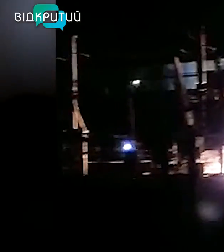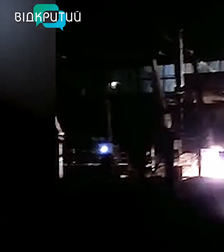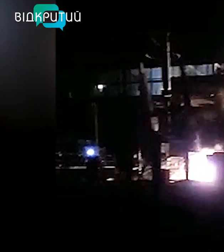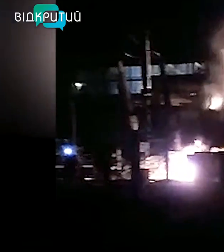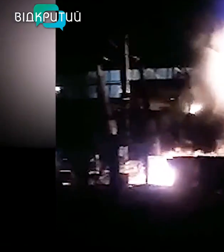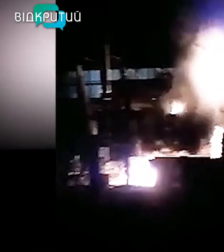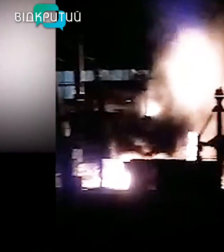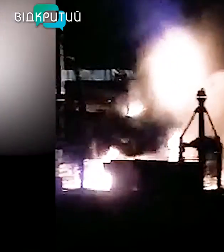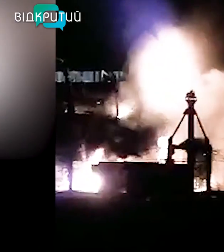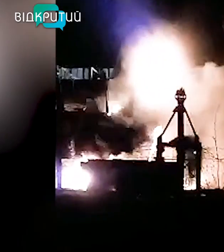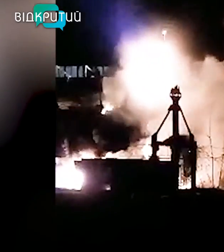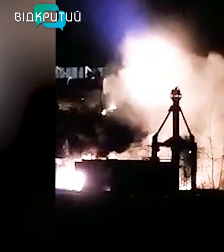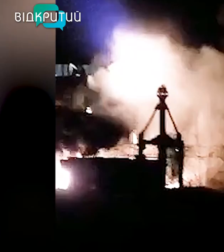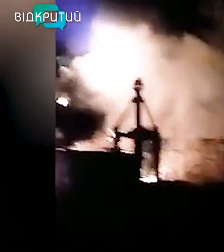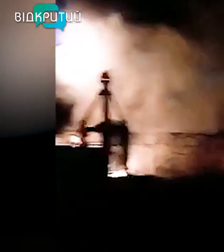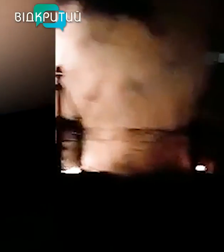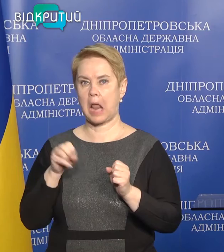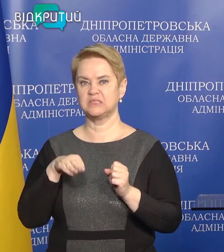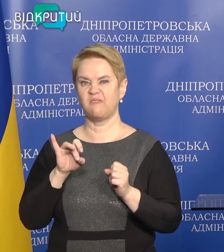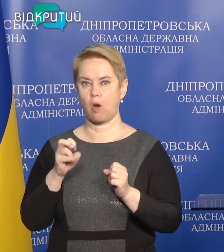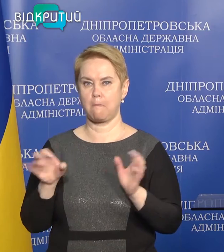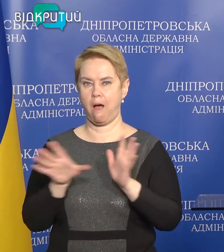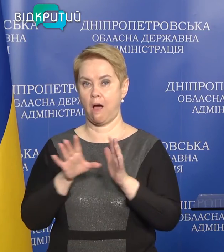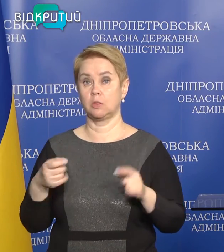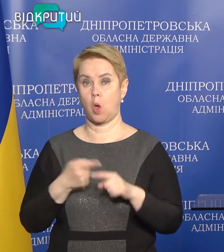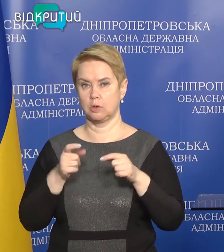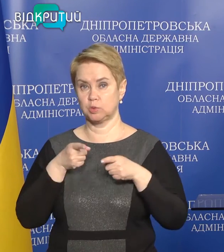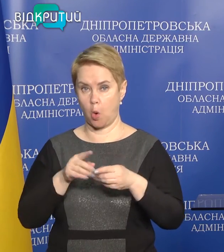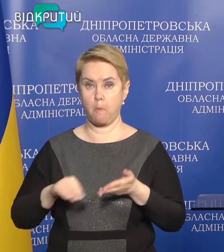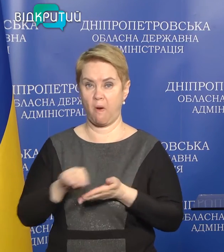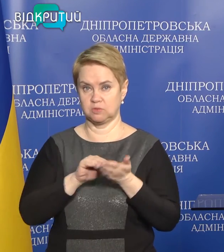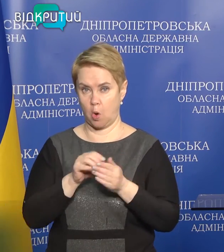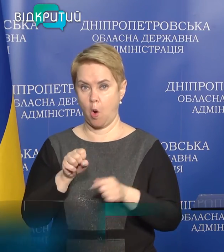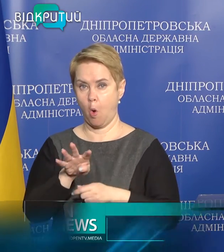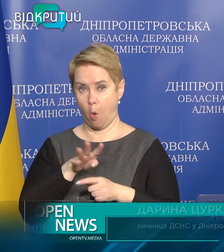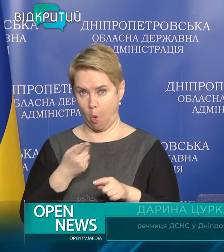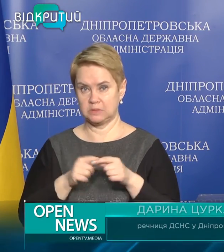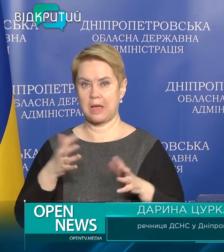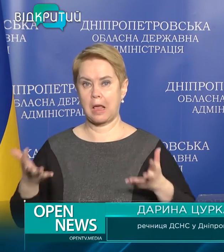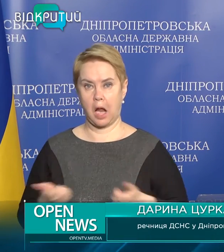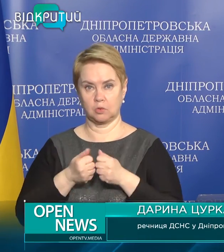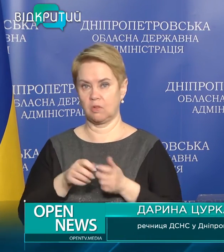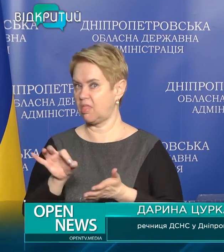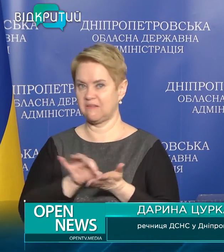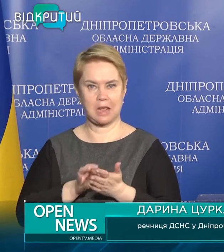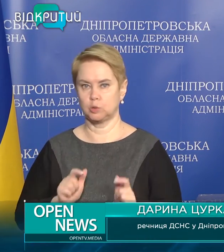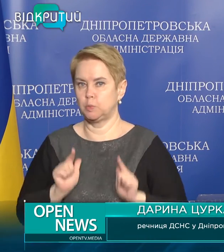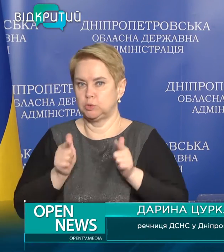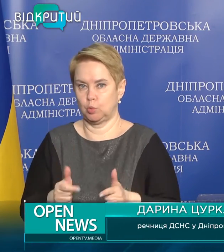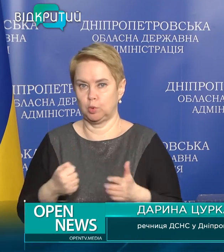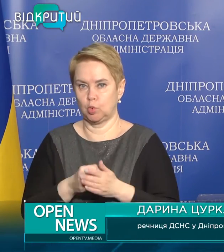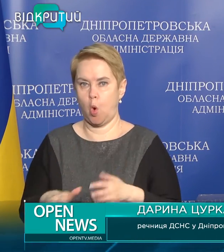пожежних машин. Полум'я приборкували кілька годин. Через загрозу повторних обстрілів рятувальники не відразу приступили